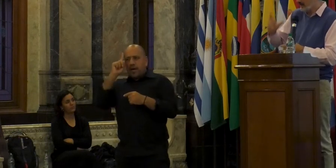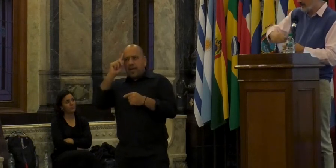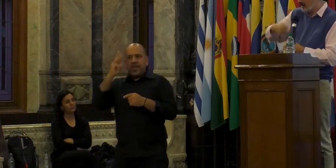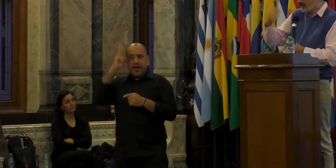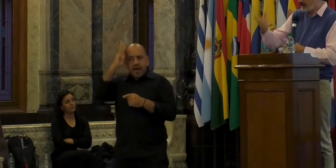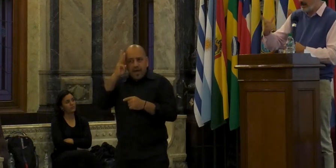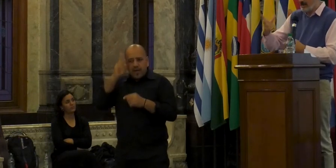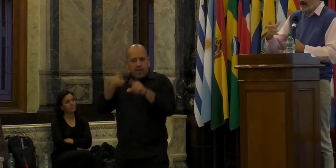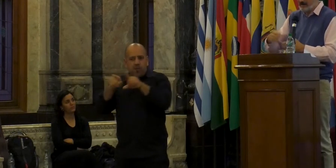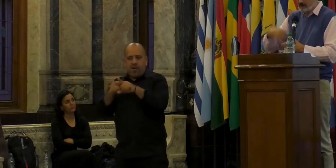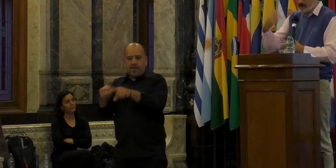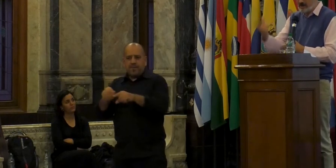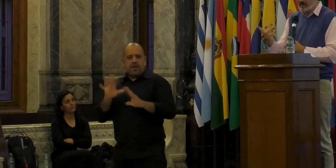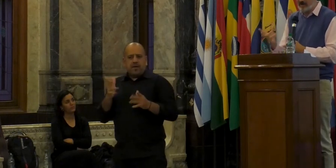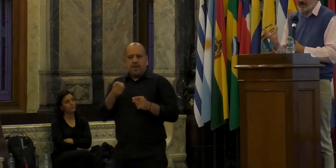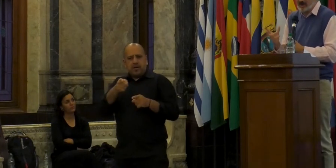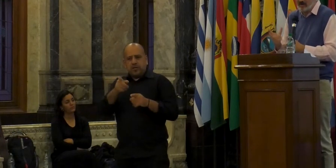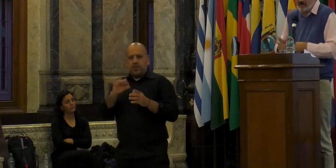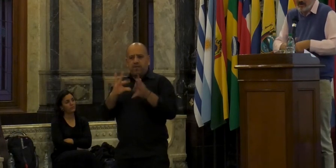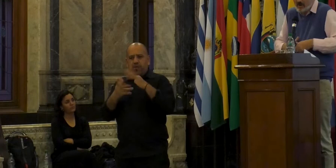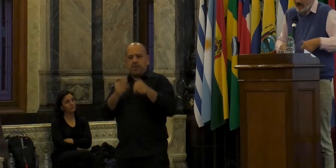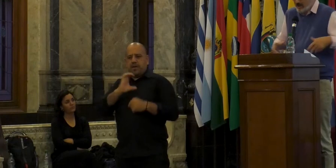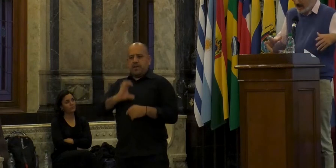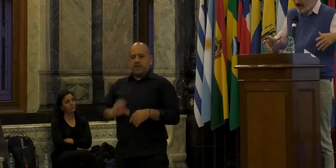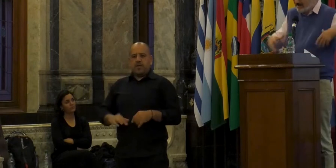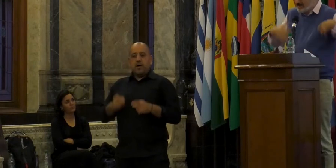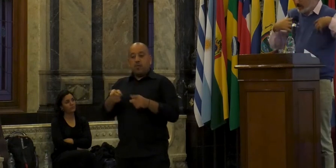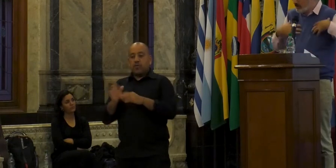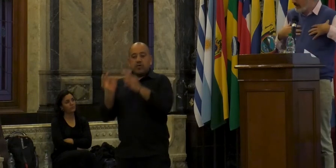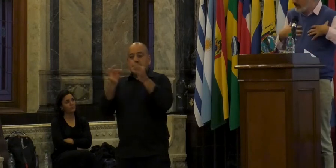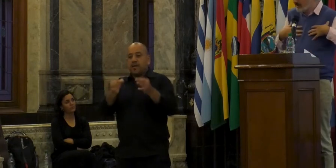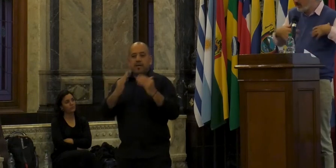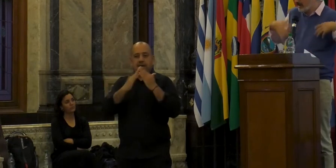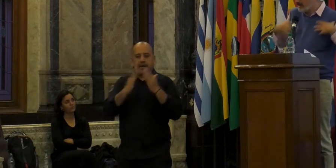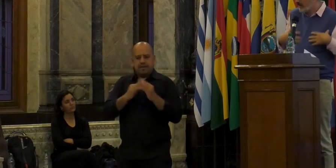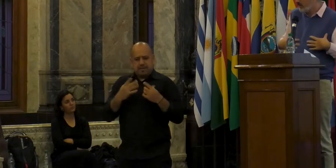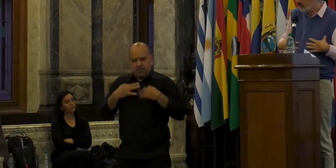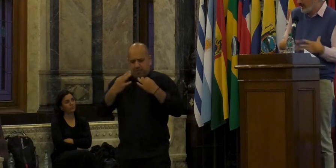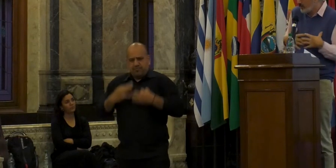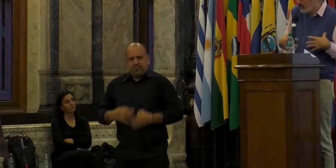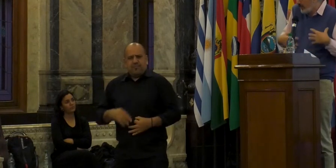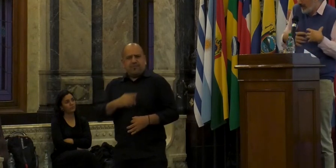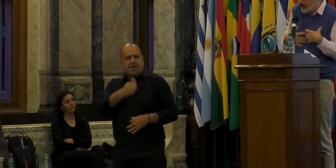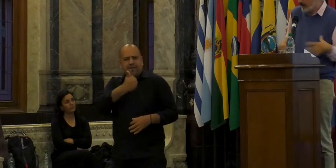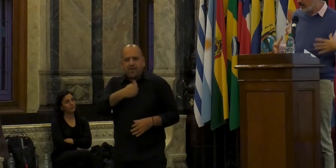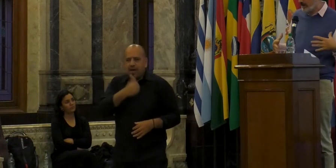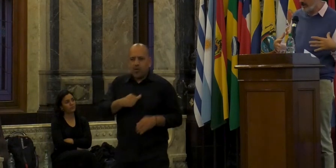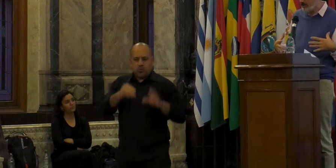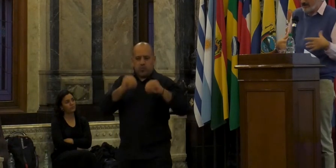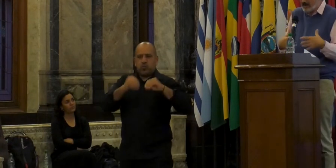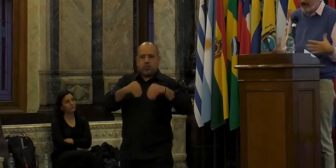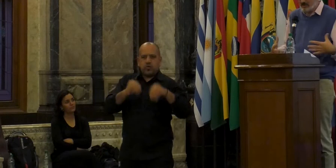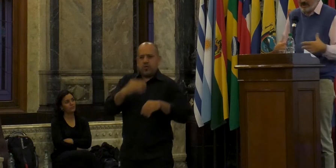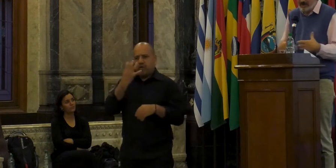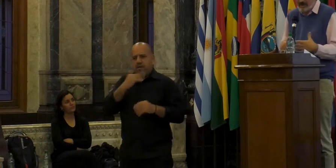gentilhombres, están totalmente abocados al espacio público, cuando llegan a casa se ponen unas cosas lo más viejo, lo más sucio, lo más horrible, ¿no?